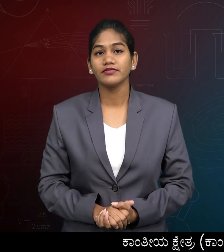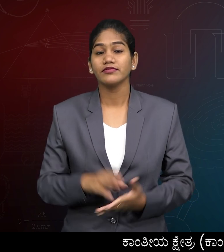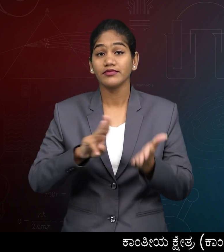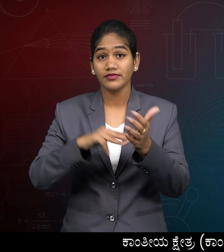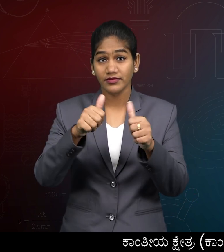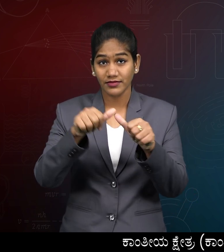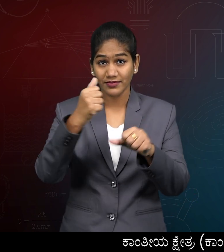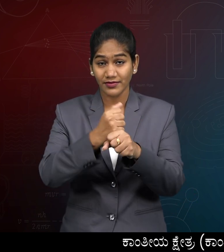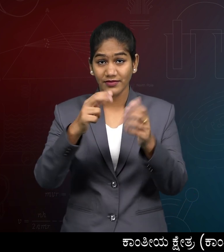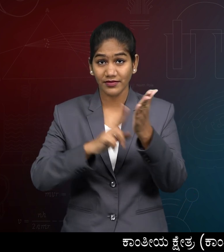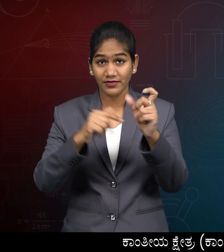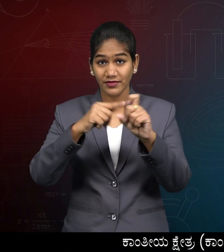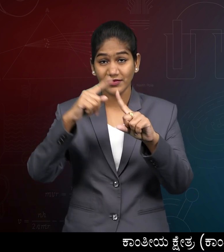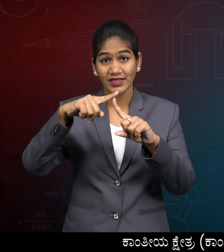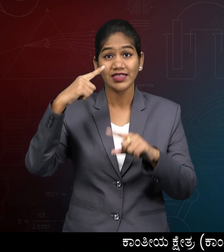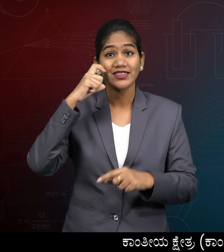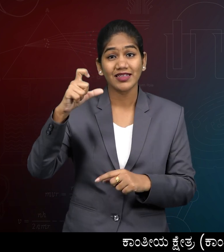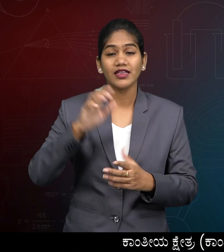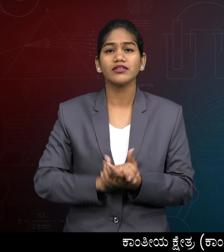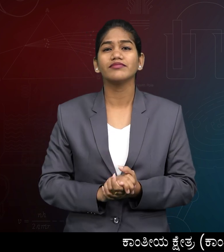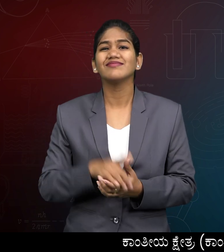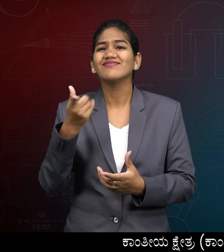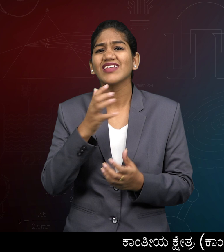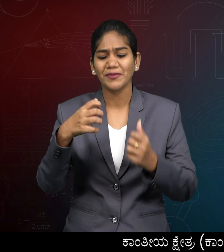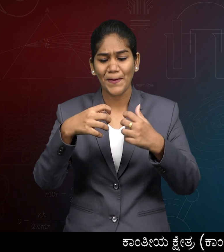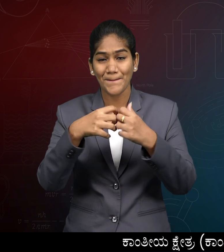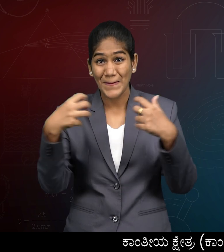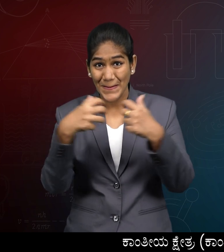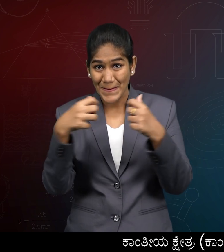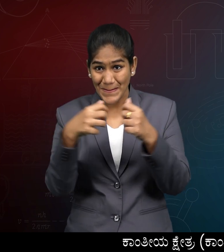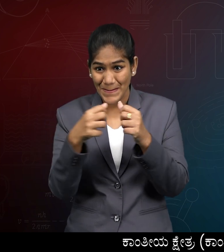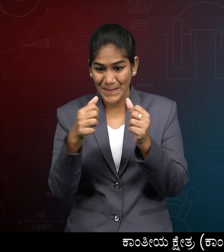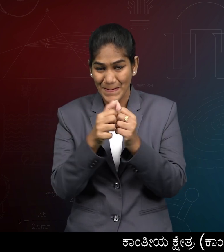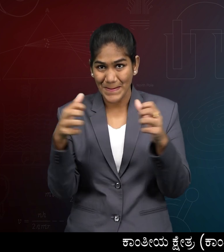ಕಾಂತೀಯ ಕ್ಷೇತ್ರ, ಕಾಂತೀಯ ವಸ್ತುವಿನ ಸುತ್ತಲಿನ ಪ್ರದೇಶ,